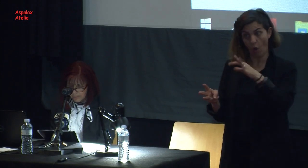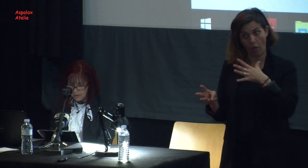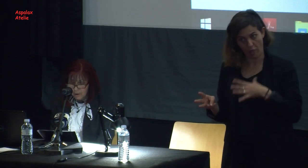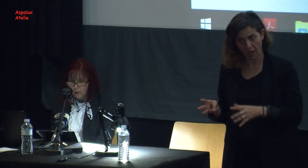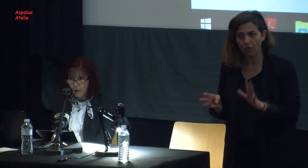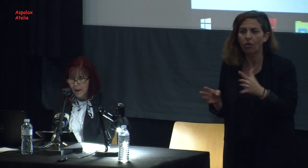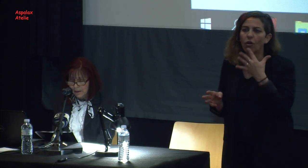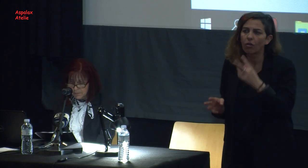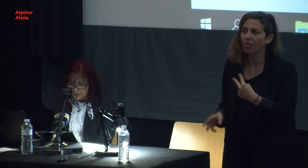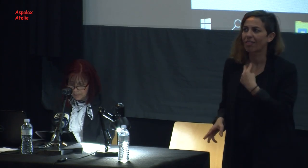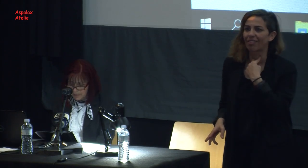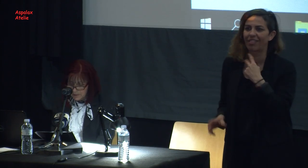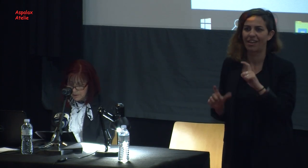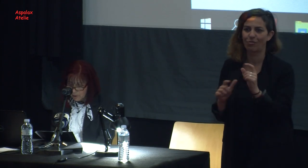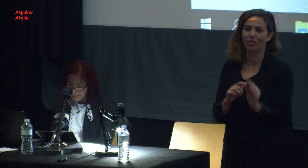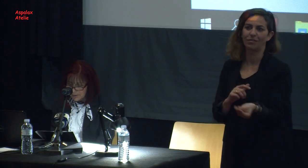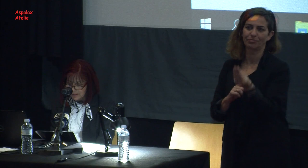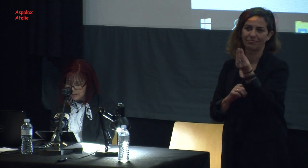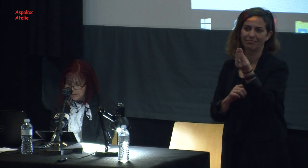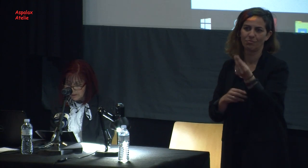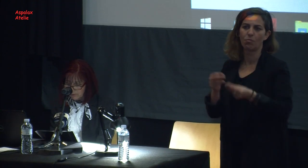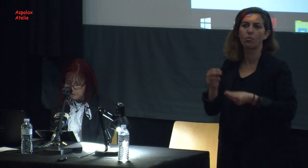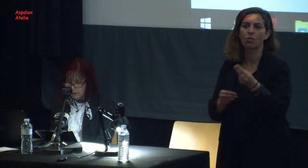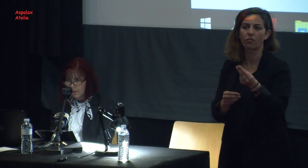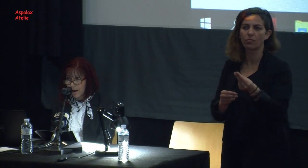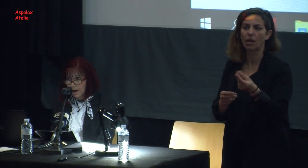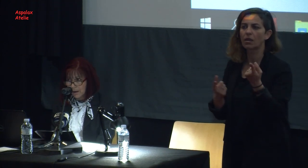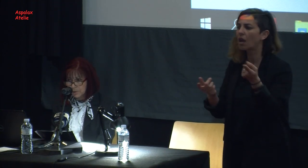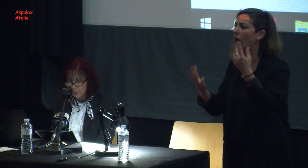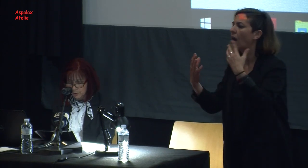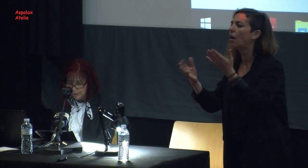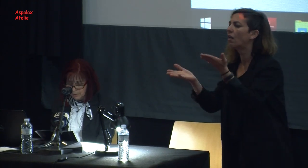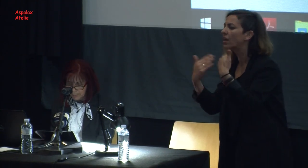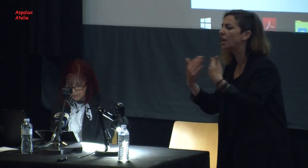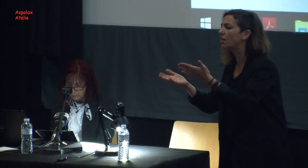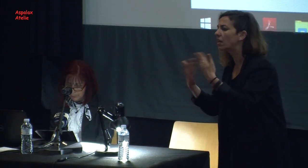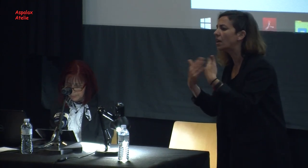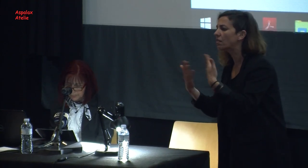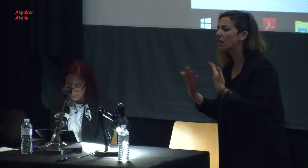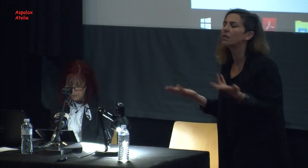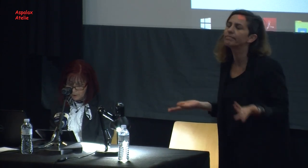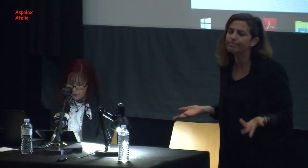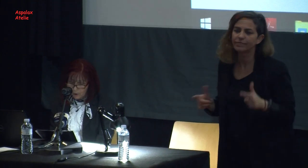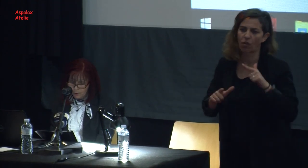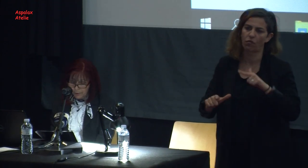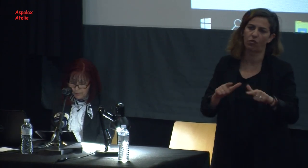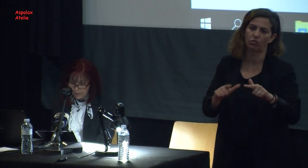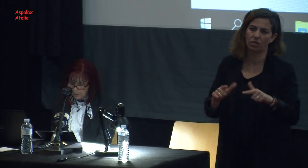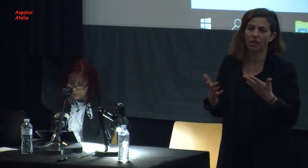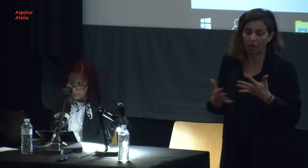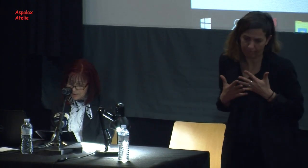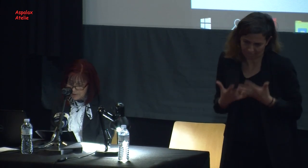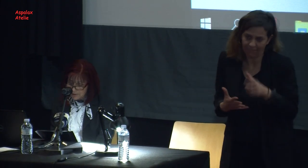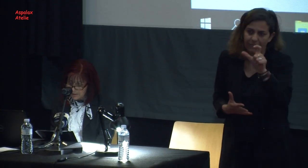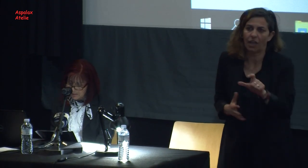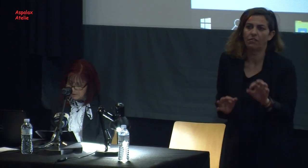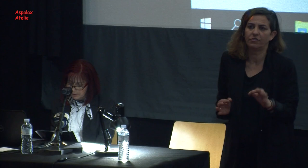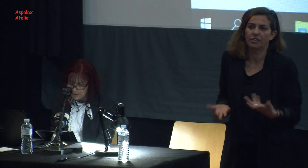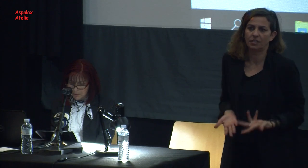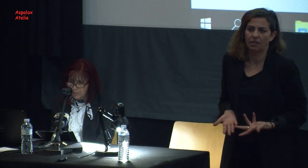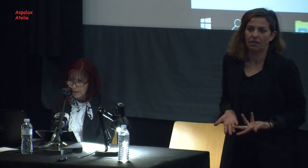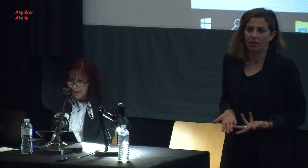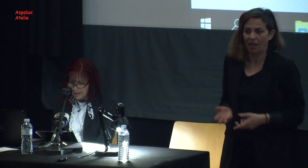συνθηκών, λόγω έλλειψης υπηρεσιών και τέλος λόγω αγάπης προς τον άνθρωπό του. Ο οικογενειακός φροντιστής